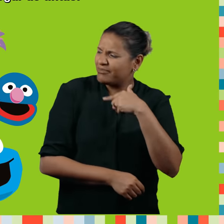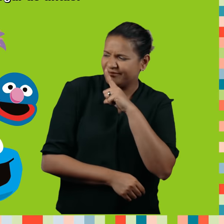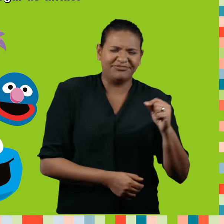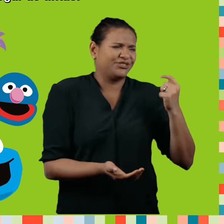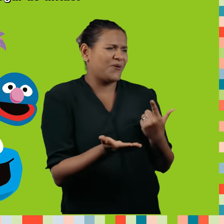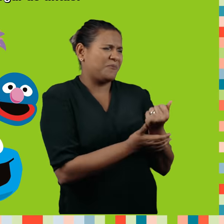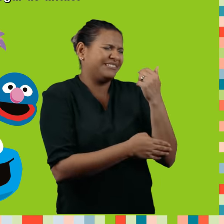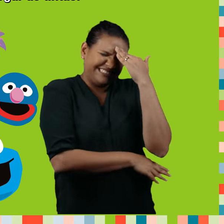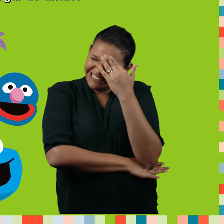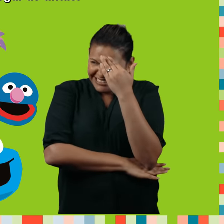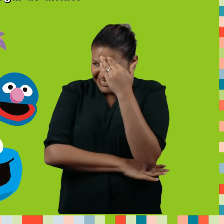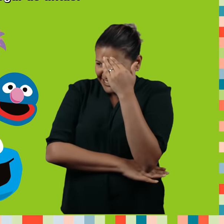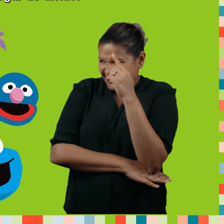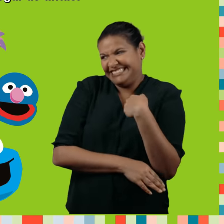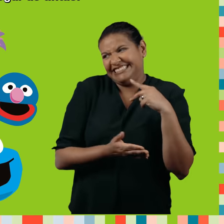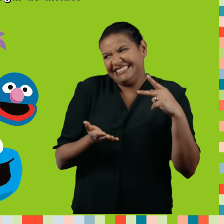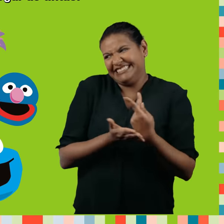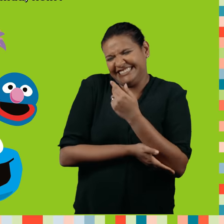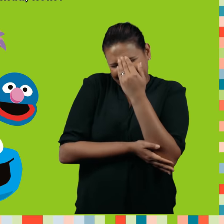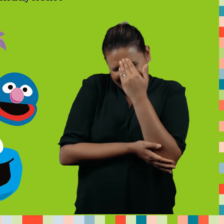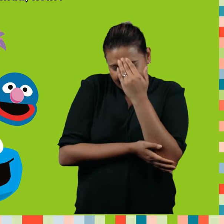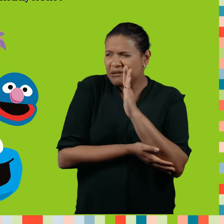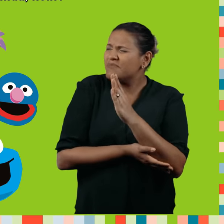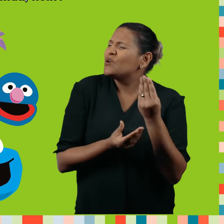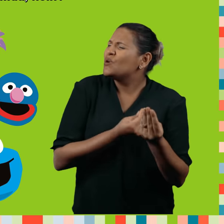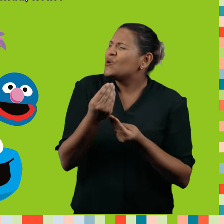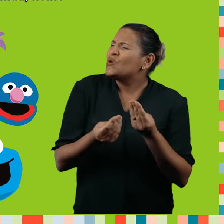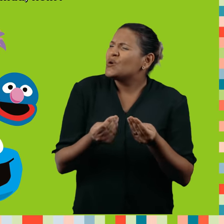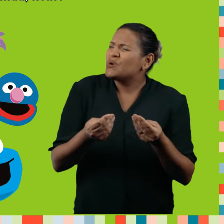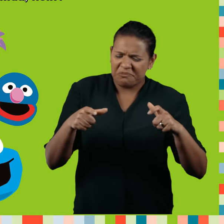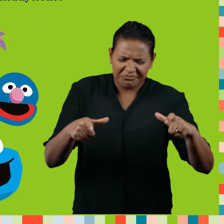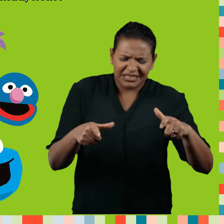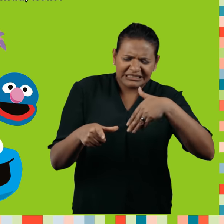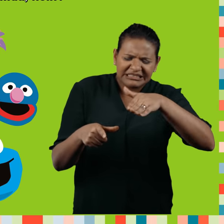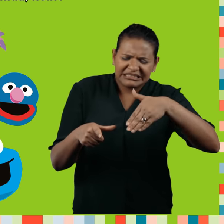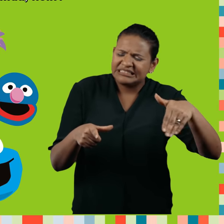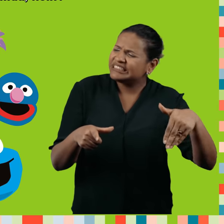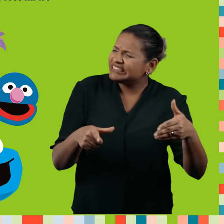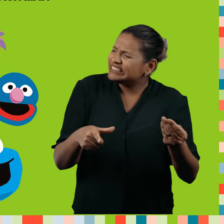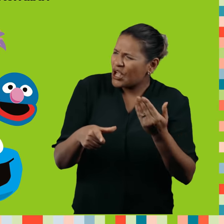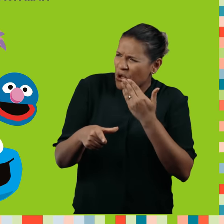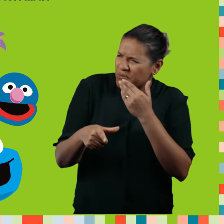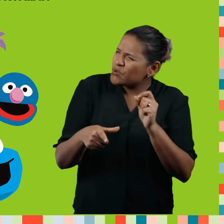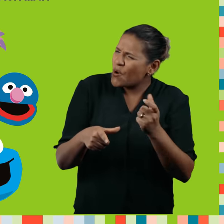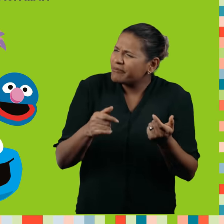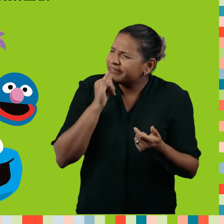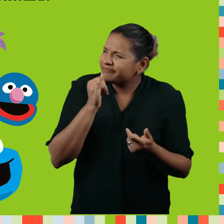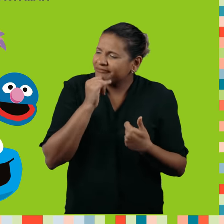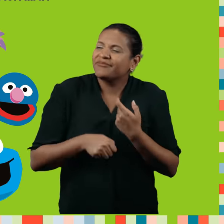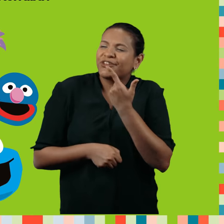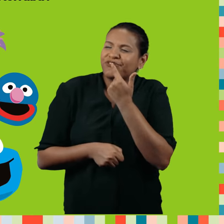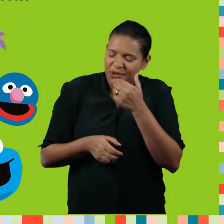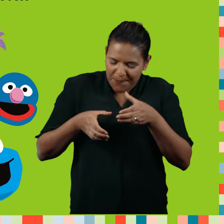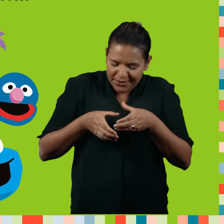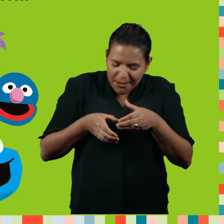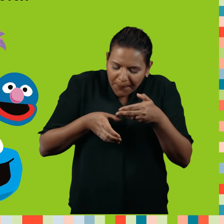saí correndo para pegar as tintas. Mas como se colore um prato com comida, hein? É para passar o pincel na beterraba?